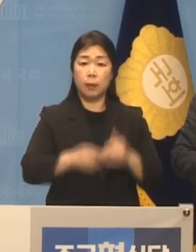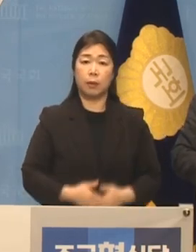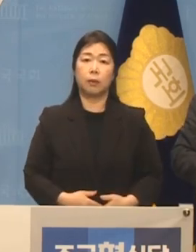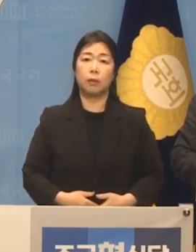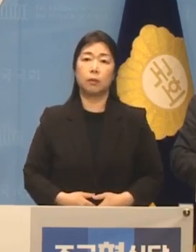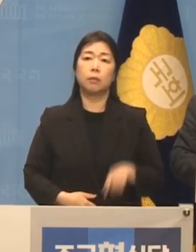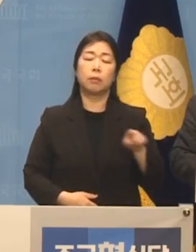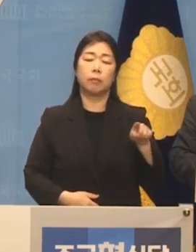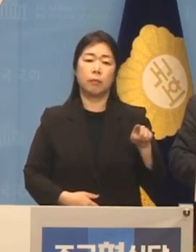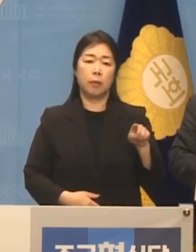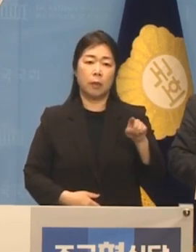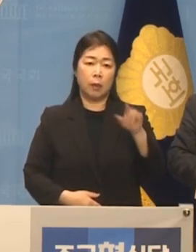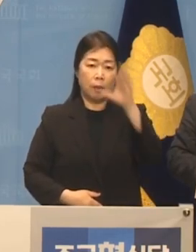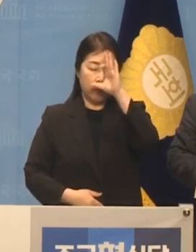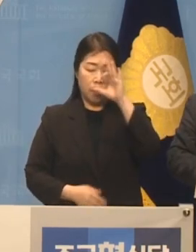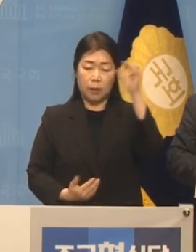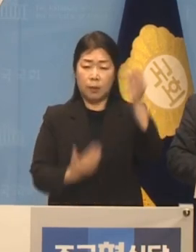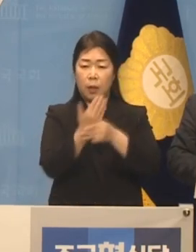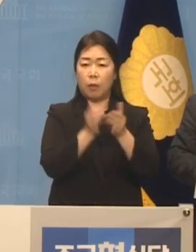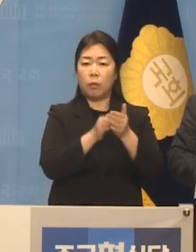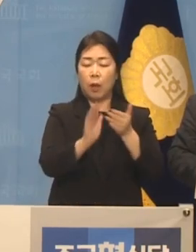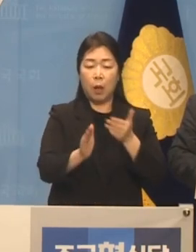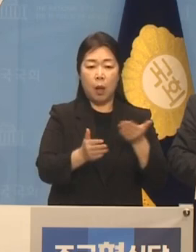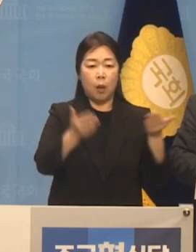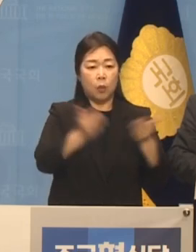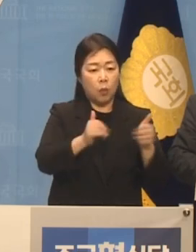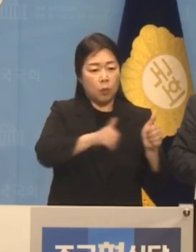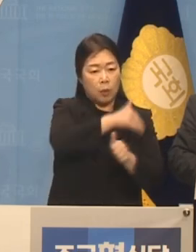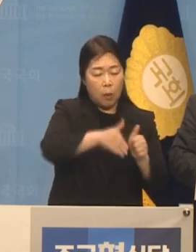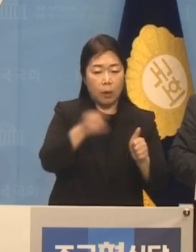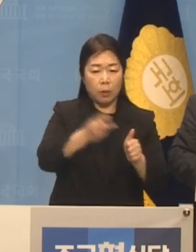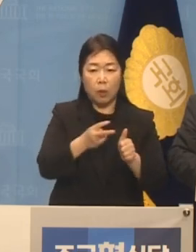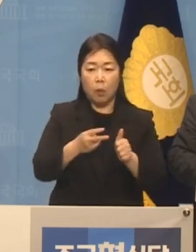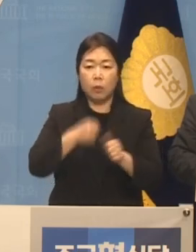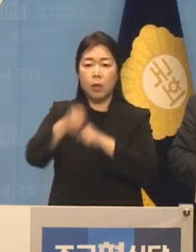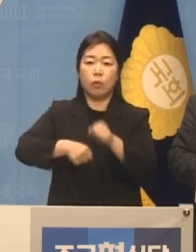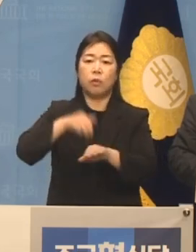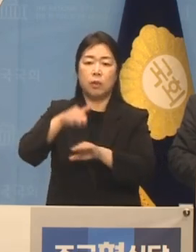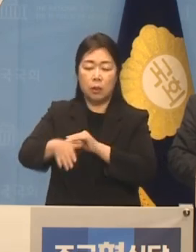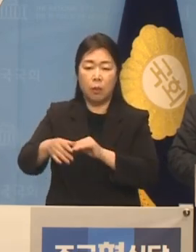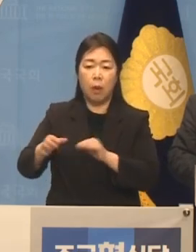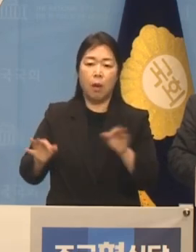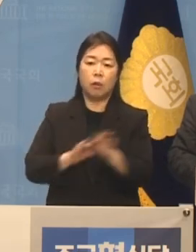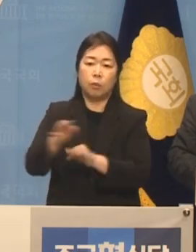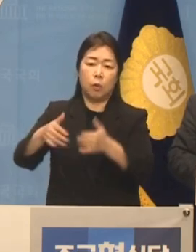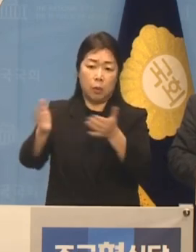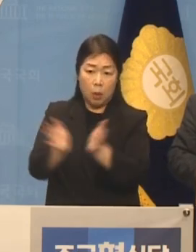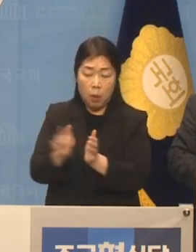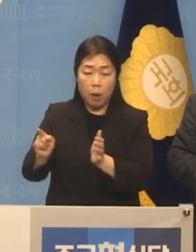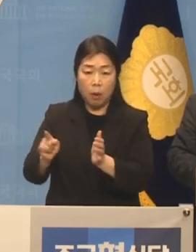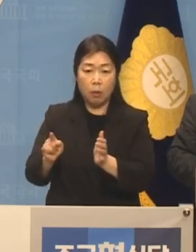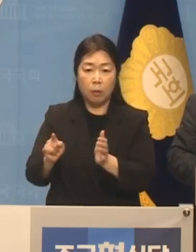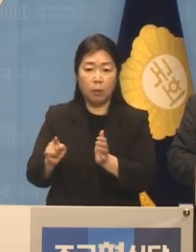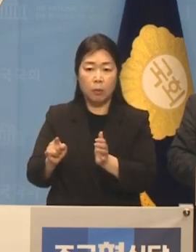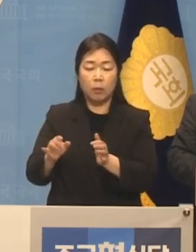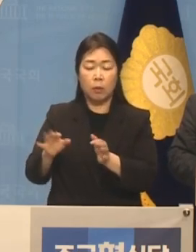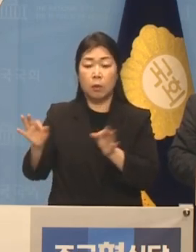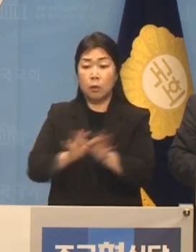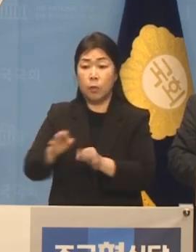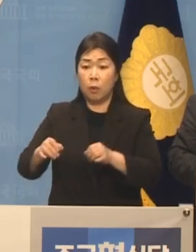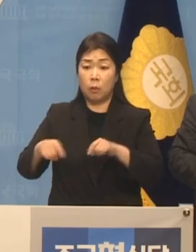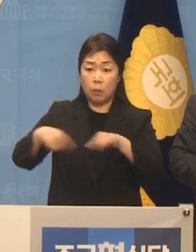이후 노동시장의 이중구조화와 신자유주의적 금융질서와 맞물리면서 더 크게 벌어졌습니다.